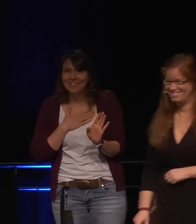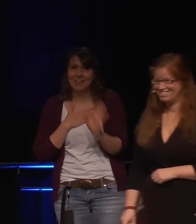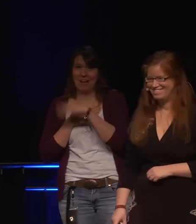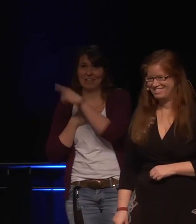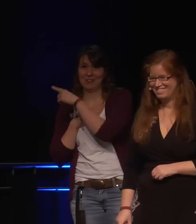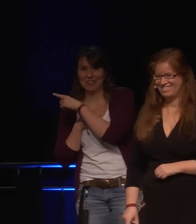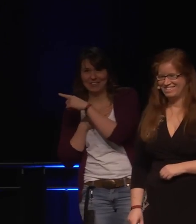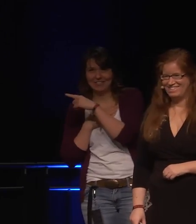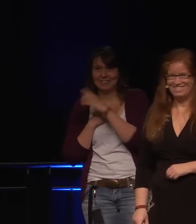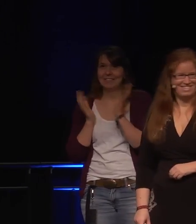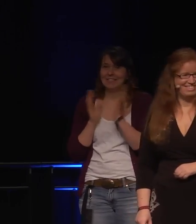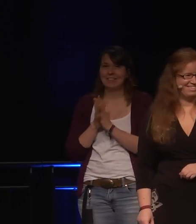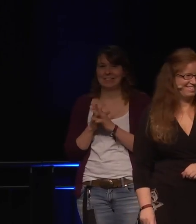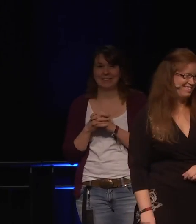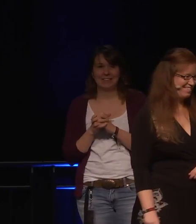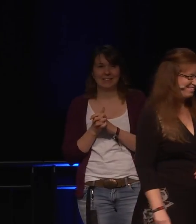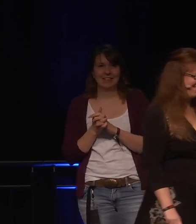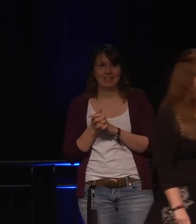son mis folios.